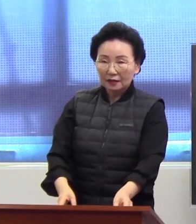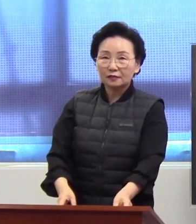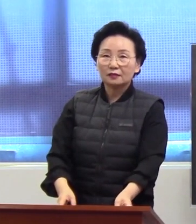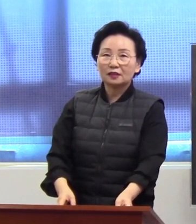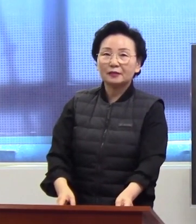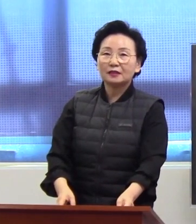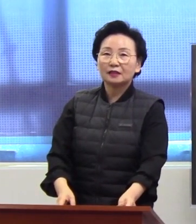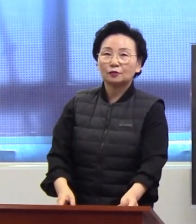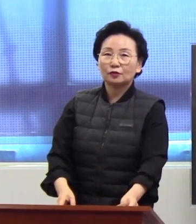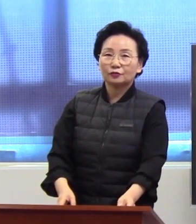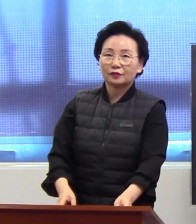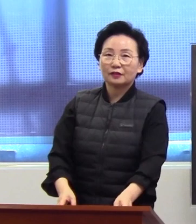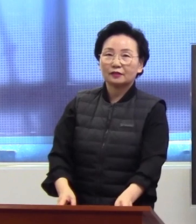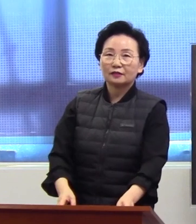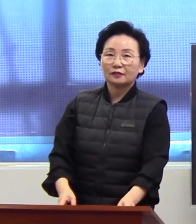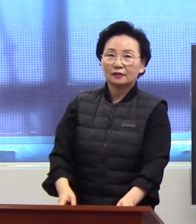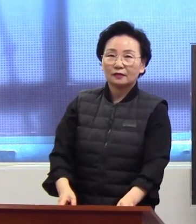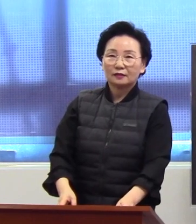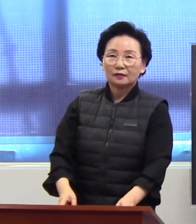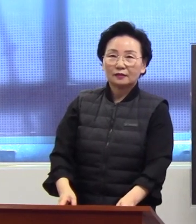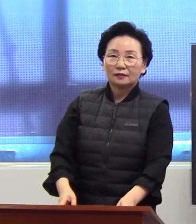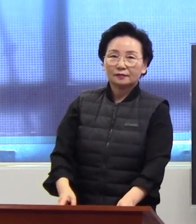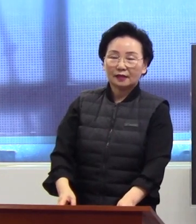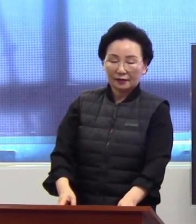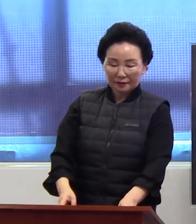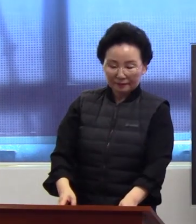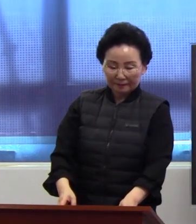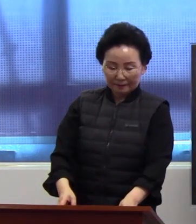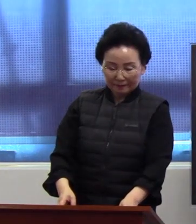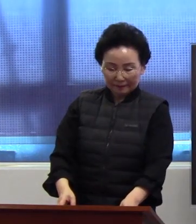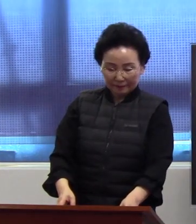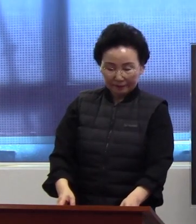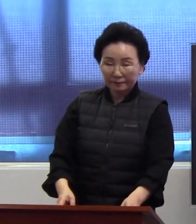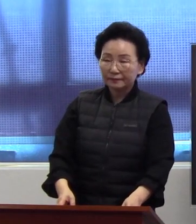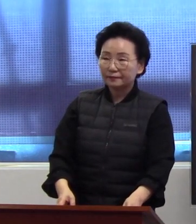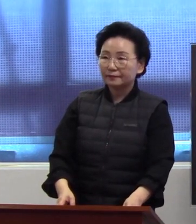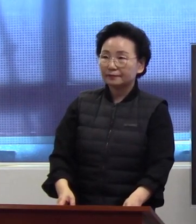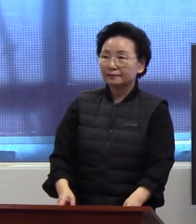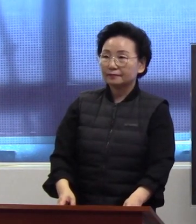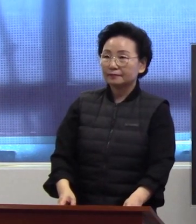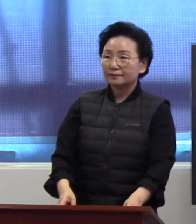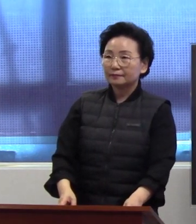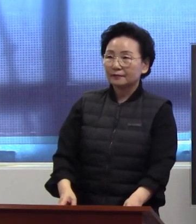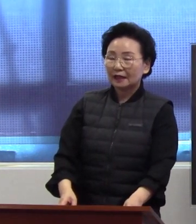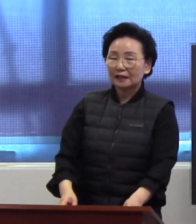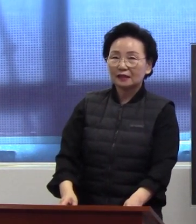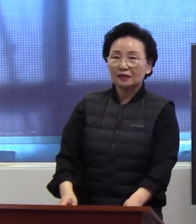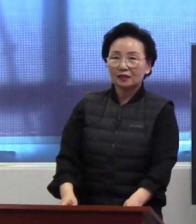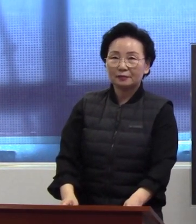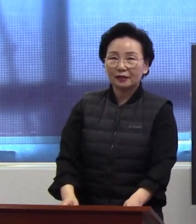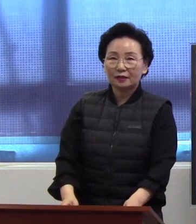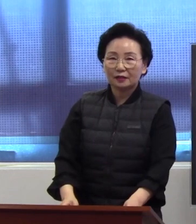그 202장 올려주세요. 200이나. 네. 195장도 있는데요. 응? 195장도 있는데요. 아니 그냥